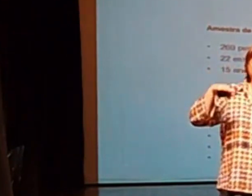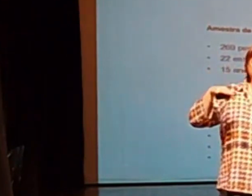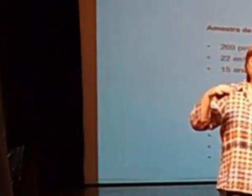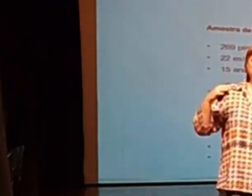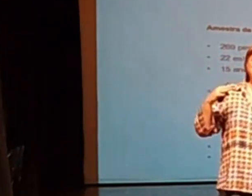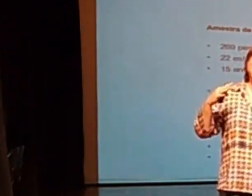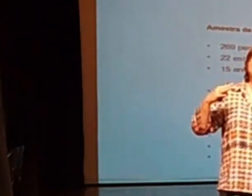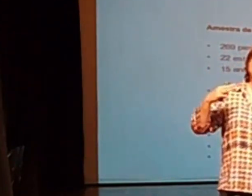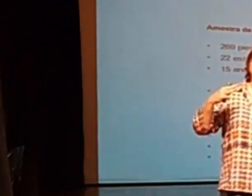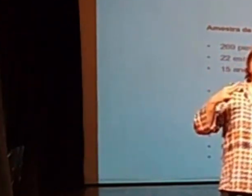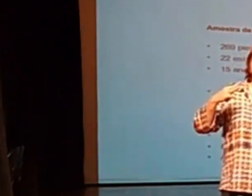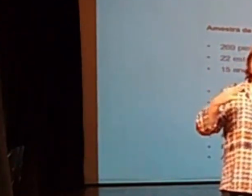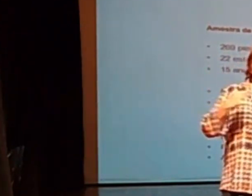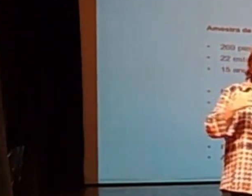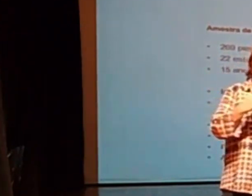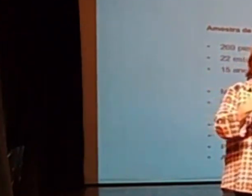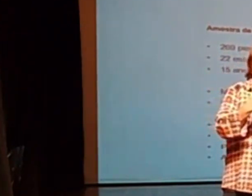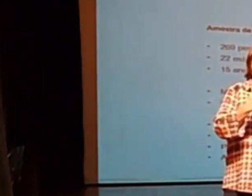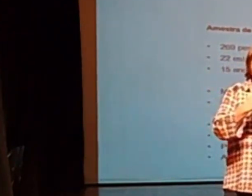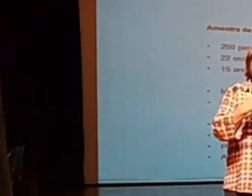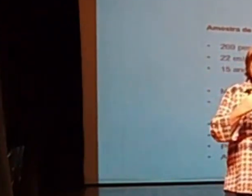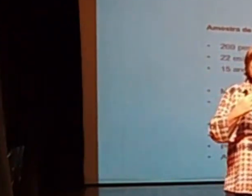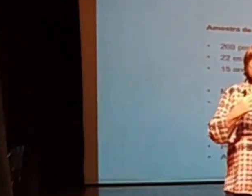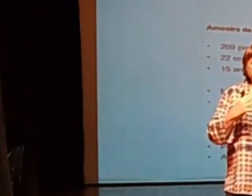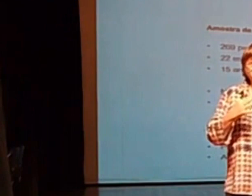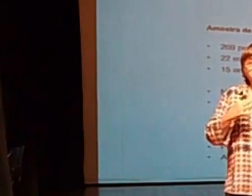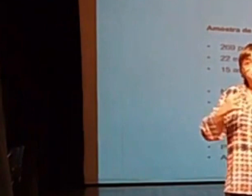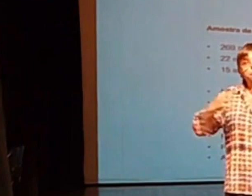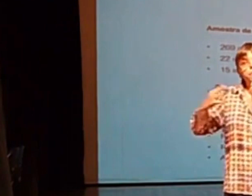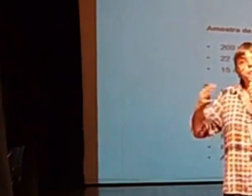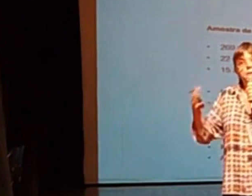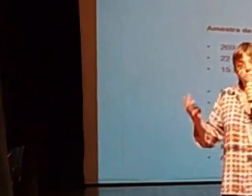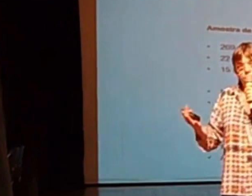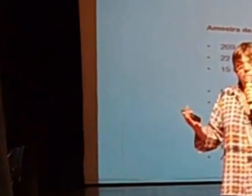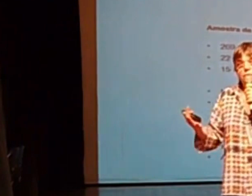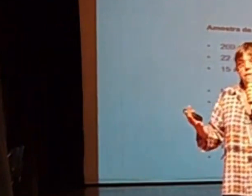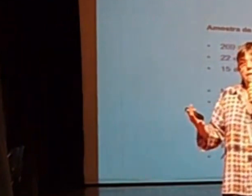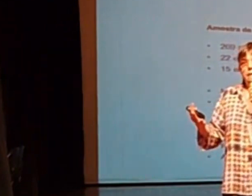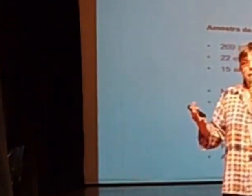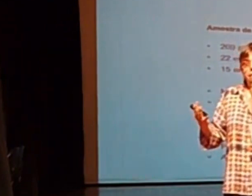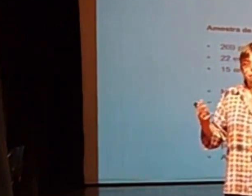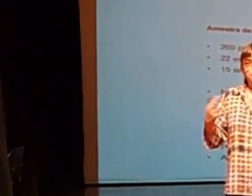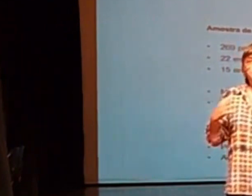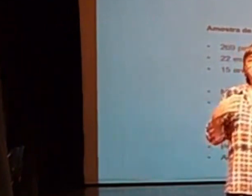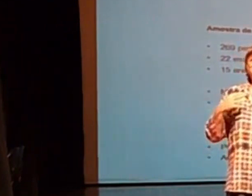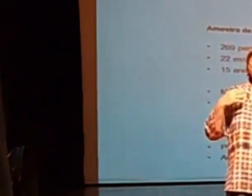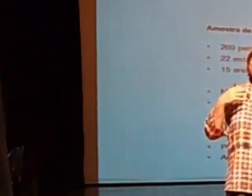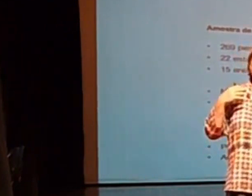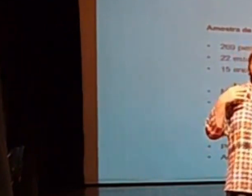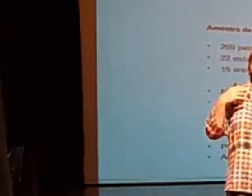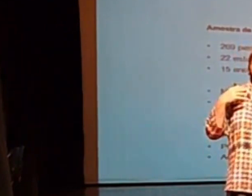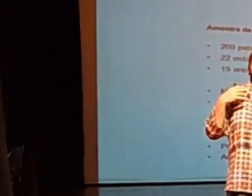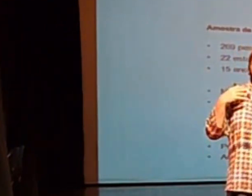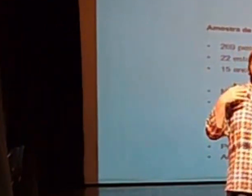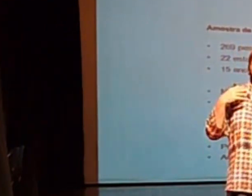sabe que a internet também tem um viés aí, quer dizer, nem todo mundo tem acesso à internet,